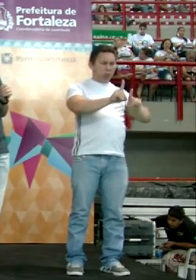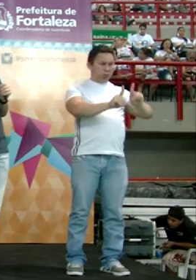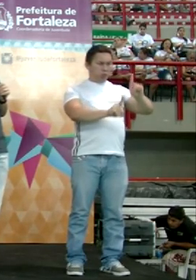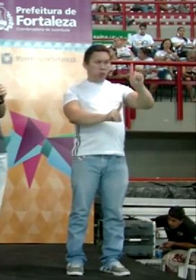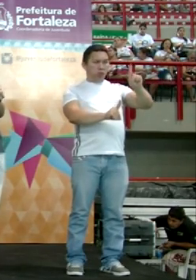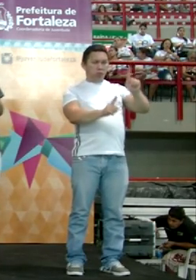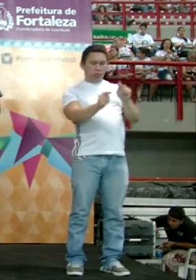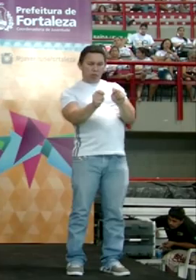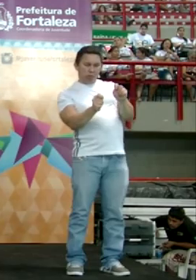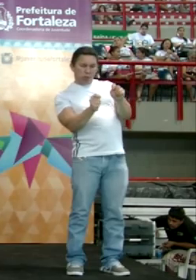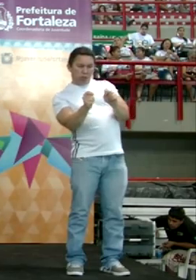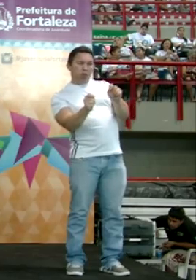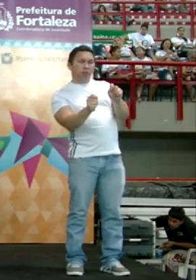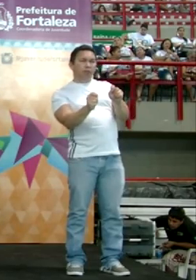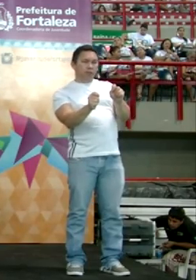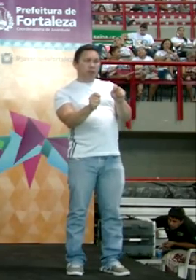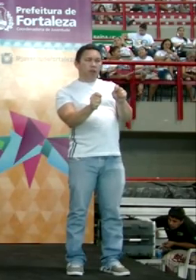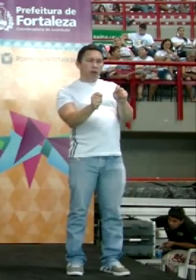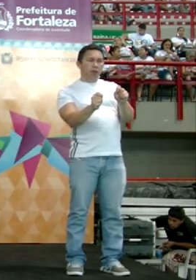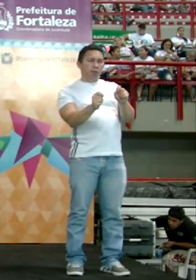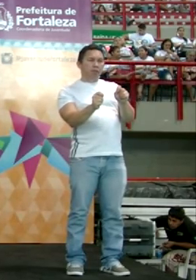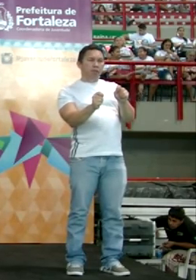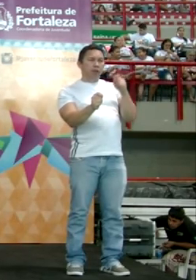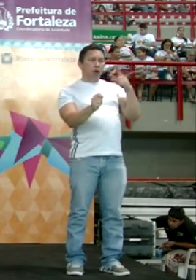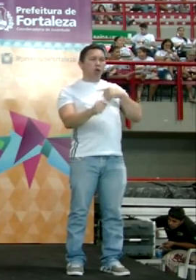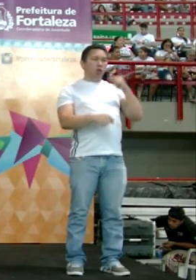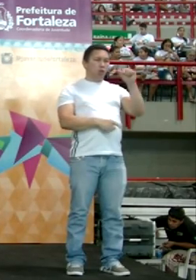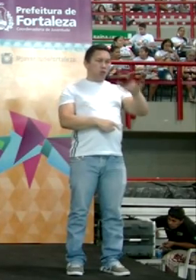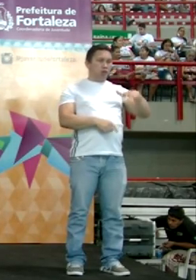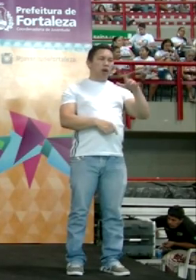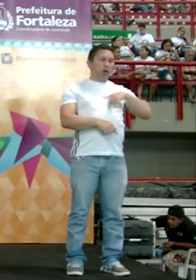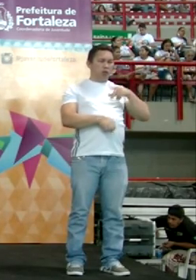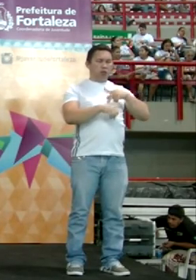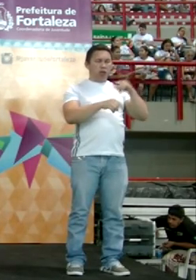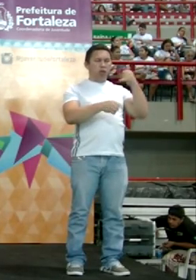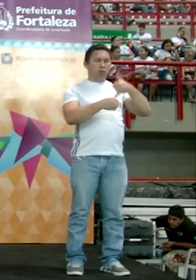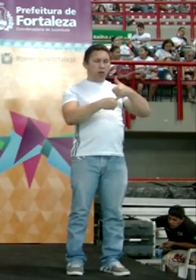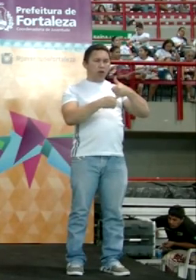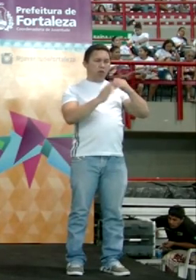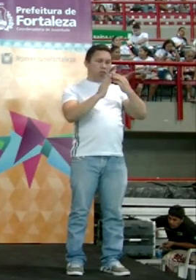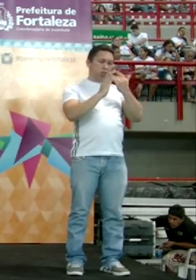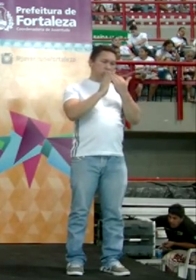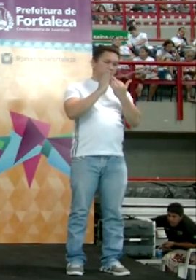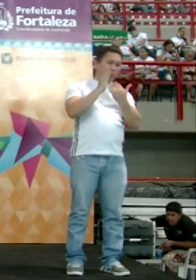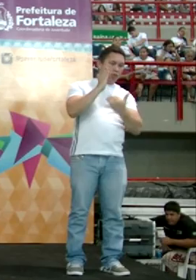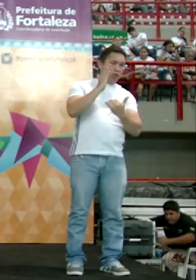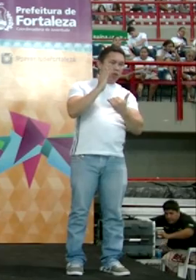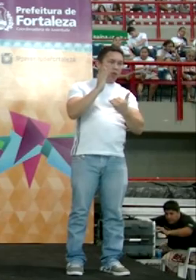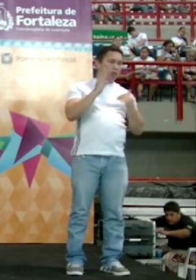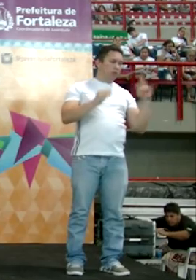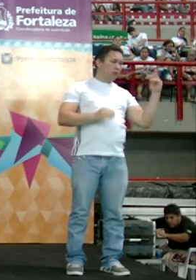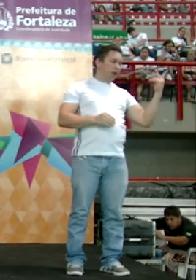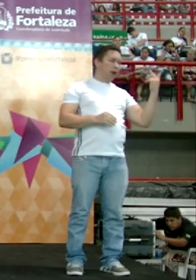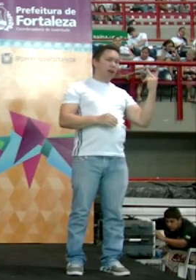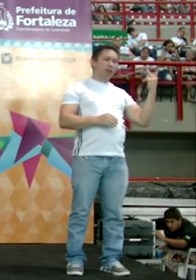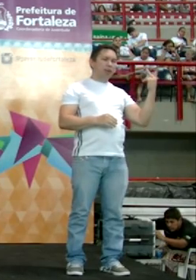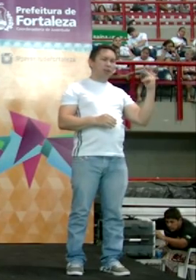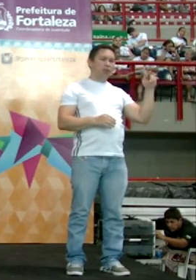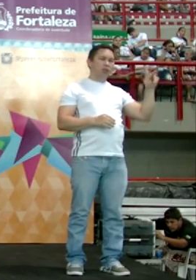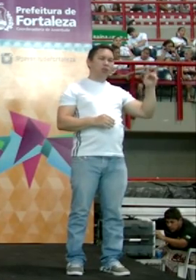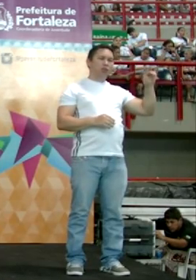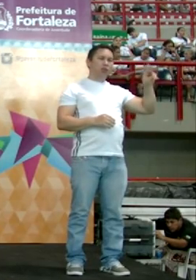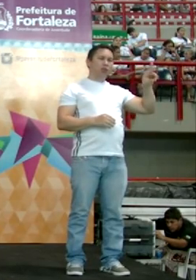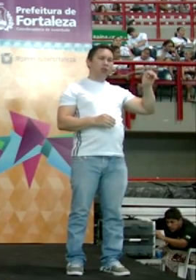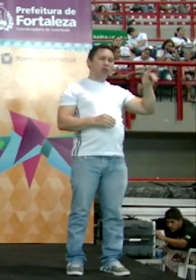segurada no preço do petróleo. Esse ano, o petróleo está caindo, inclusive o preço do petróleo. E aí o hidrogênio vai ter que esperar um pouquinho mais,